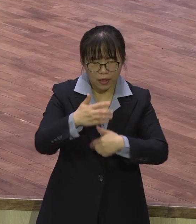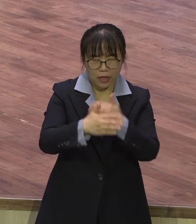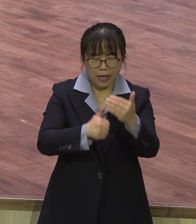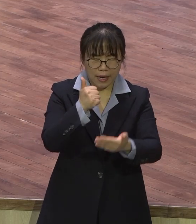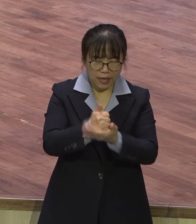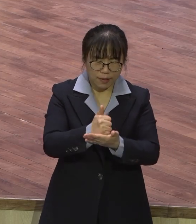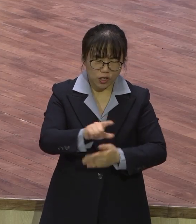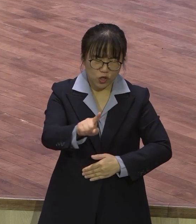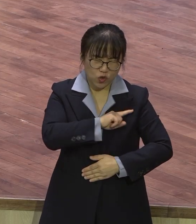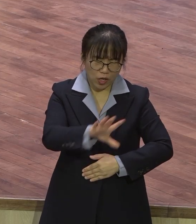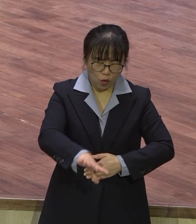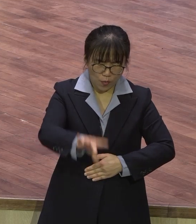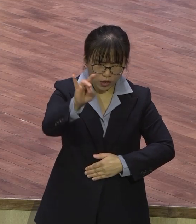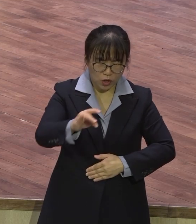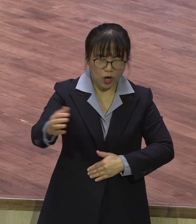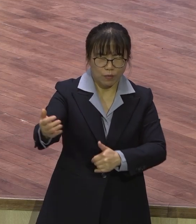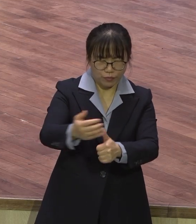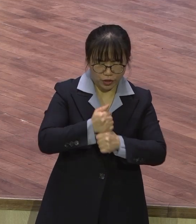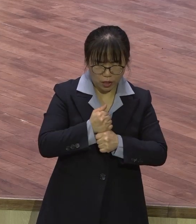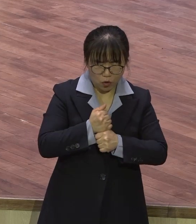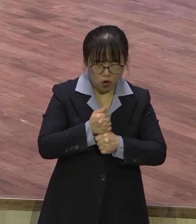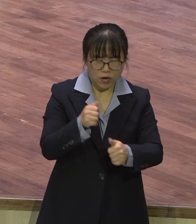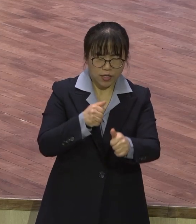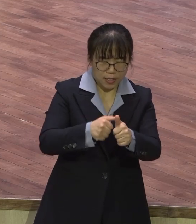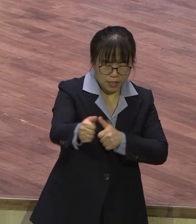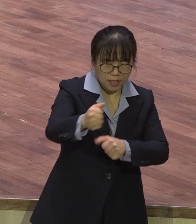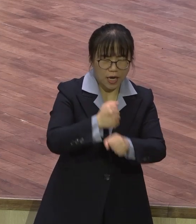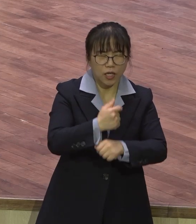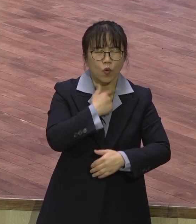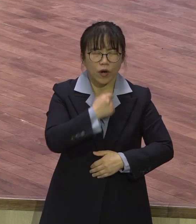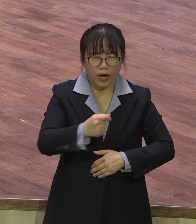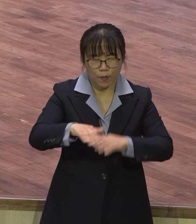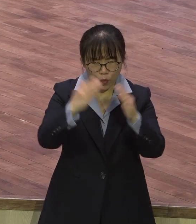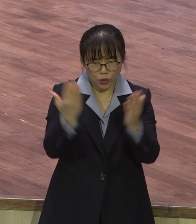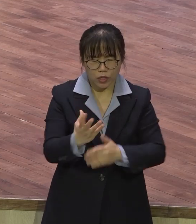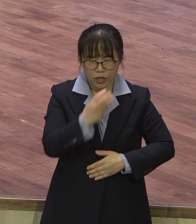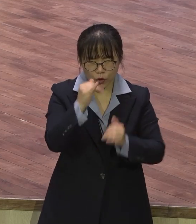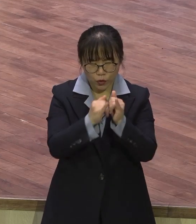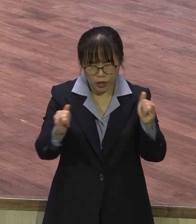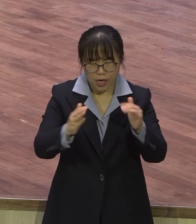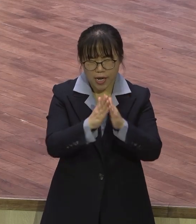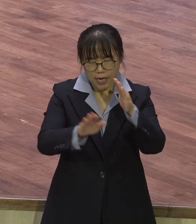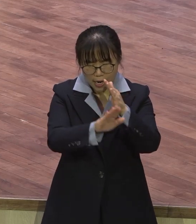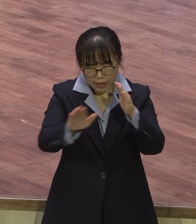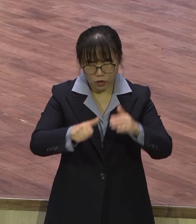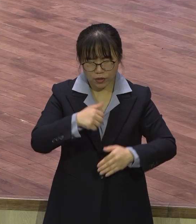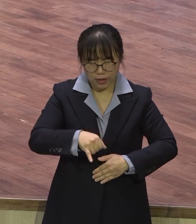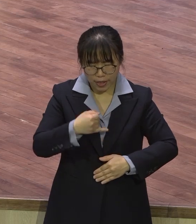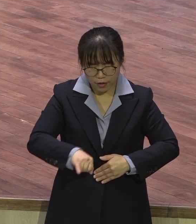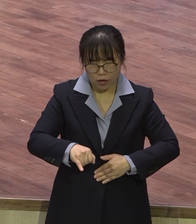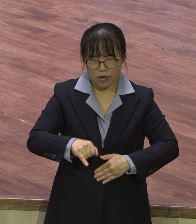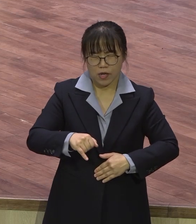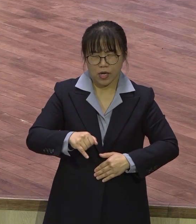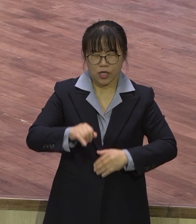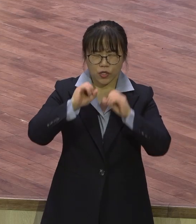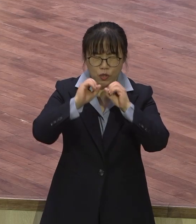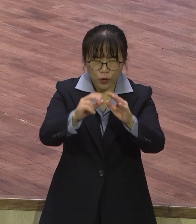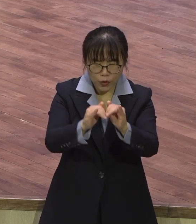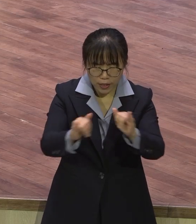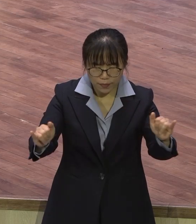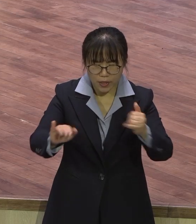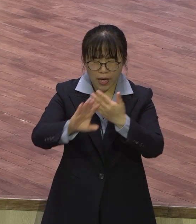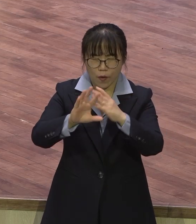최우선선이로 두고 승리하기 원하는 모든 성도들을 가정과 생업과 자녀와 사회구에 파송하고 협력하는 모든 성교사들